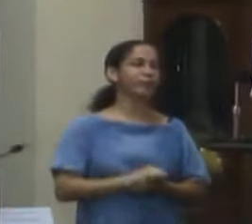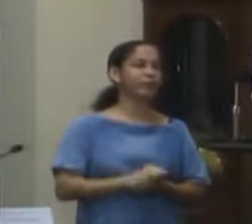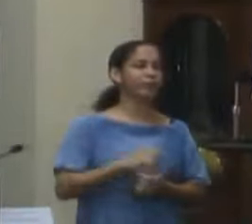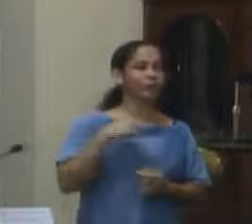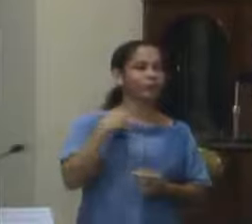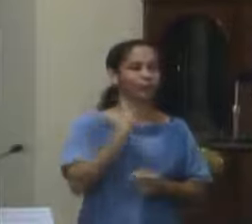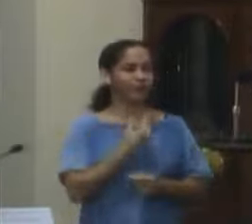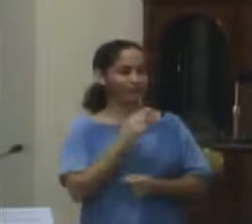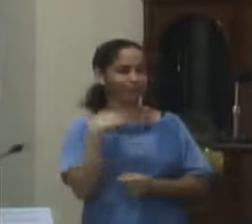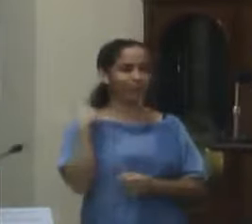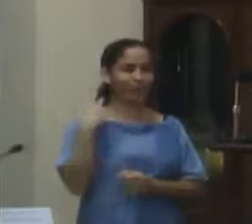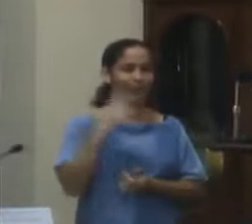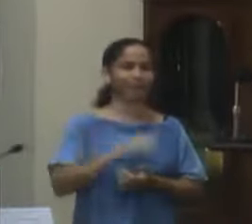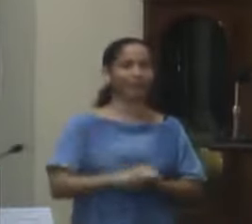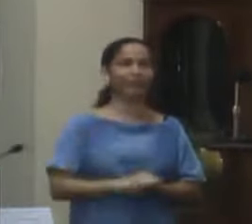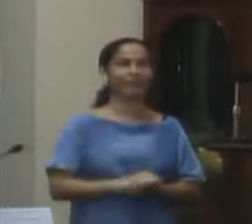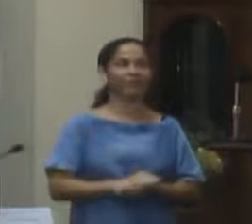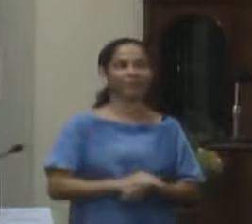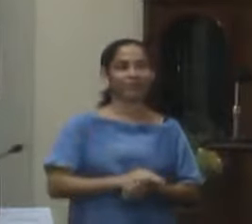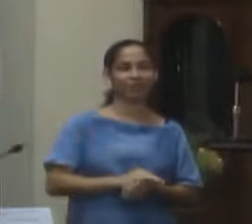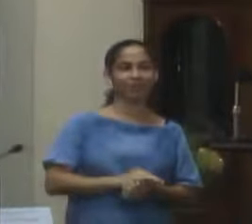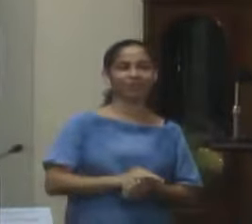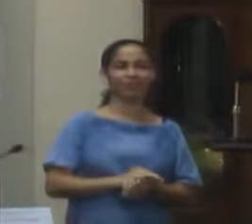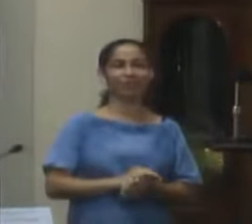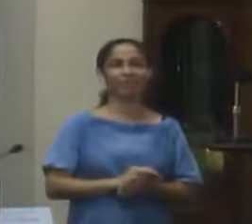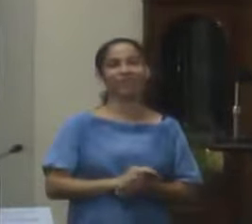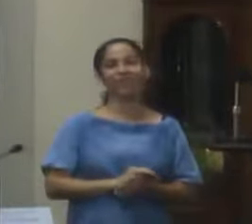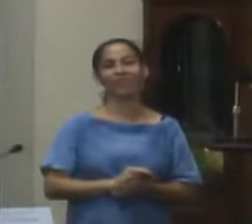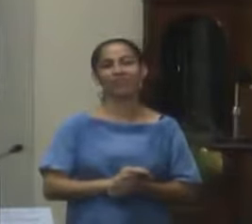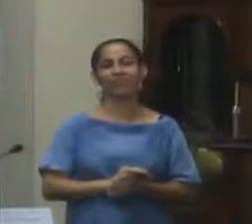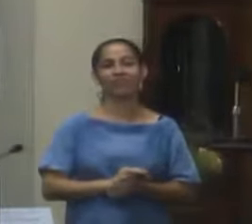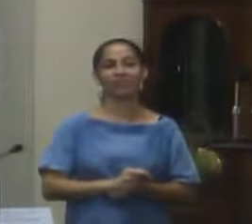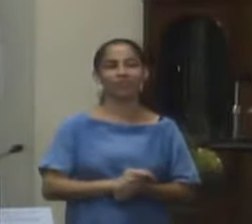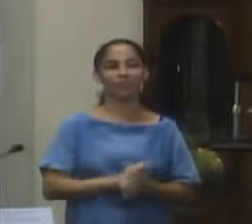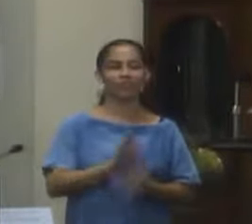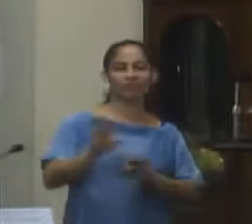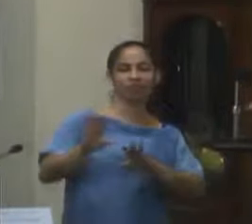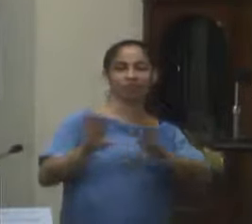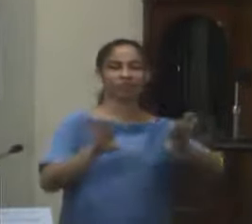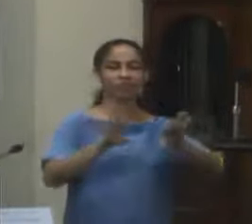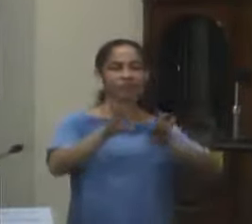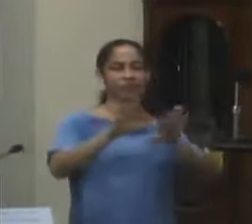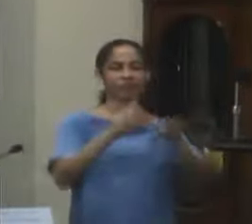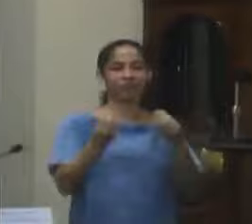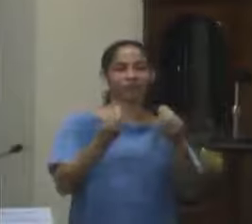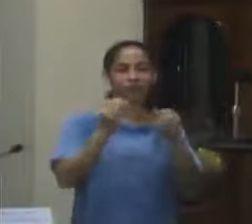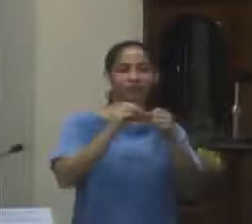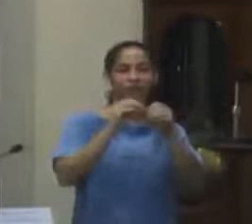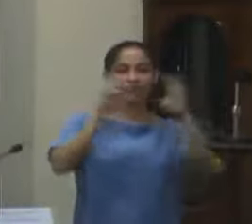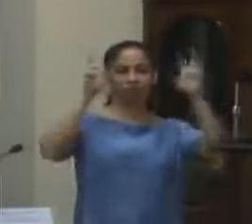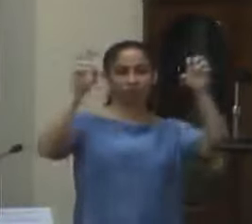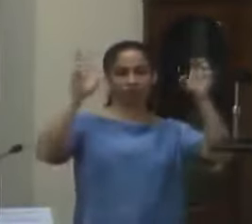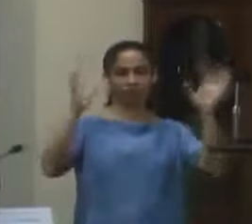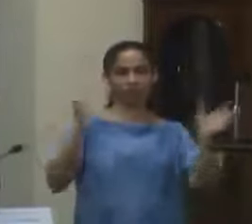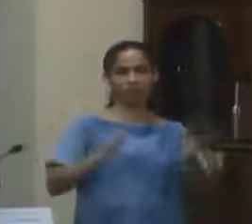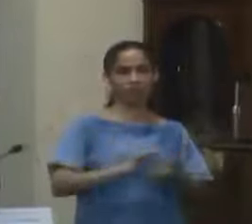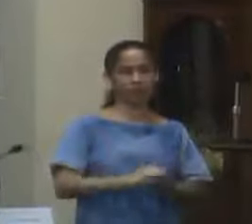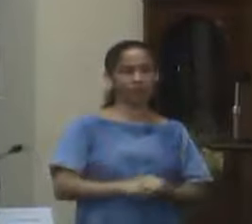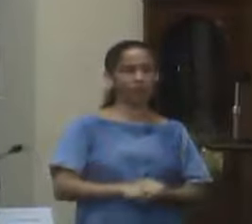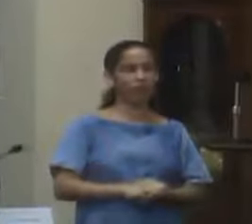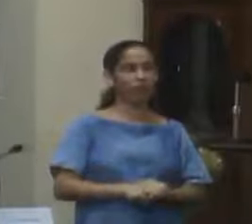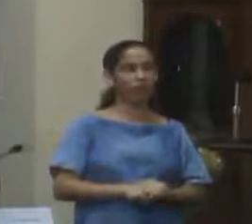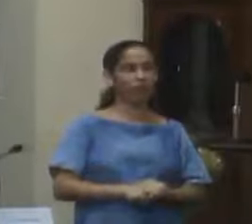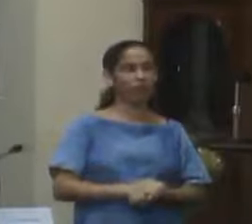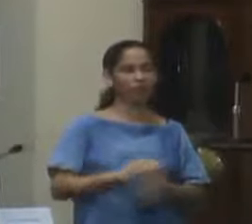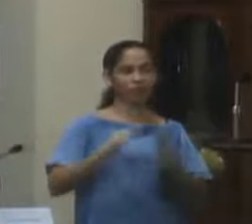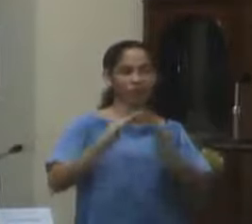nós vereadores, nos colocarmos, enfim, em situações opostas na